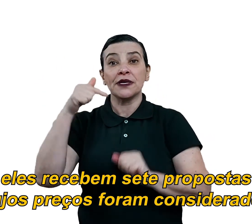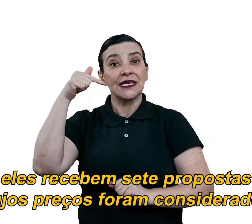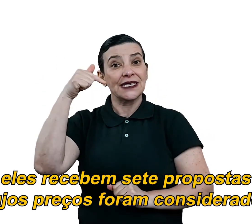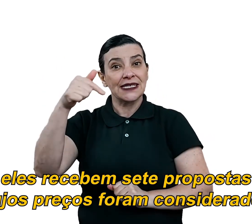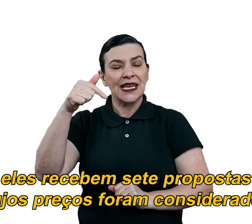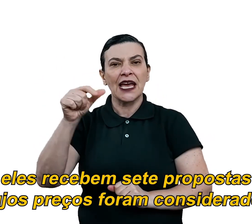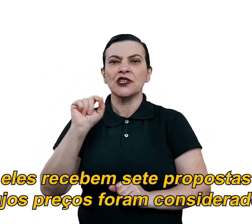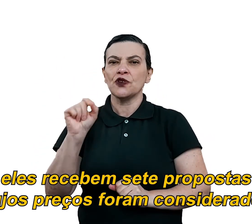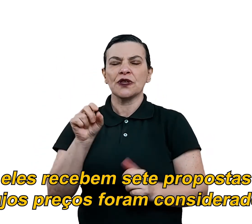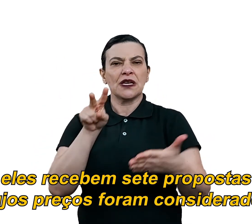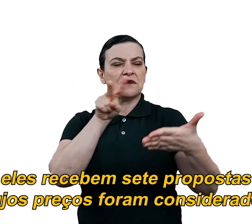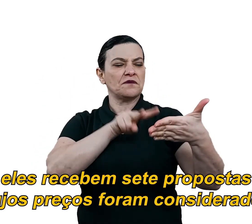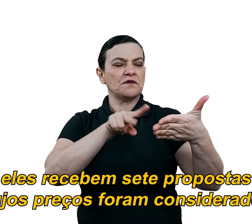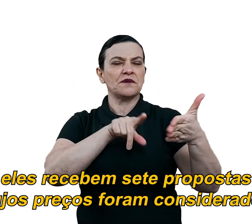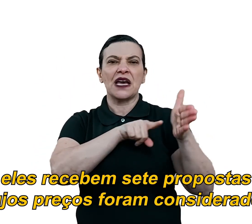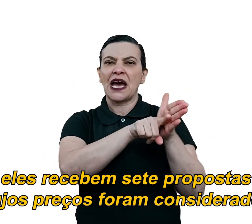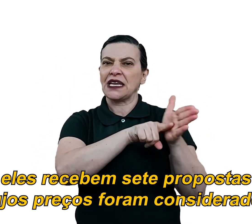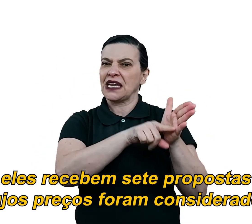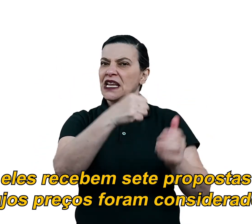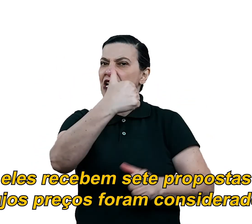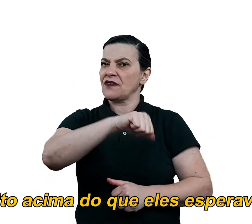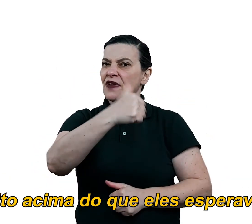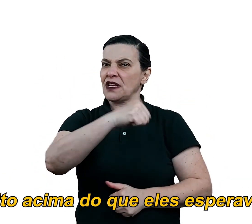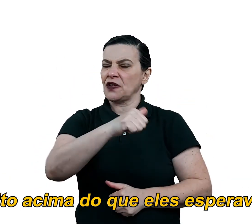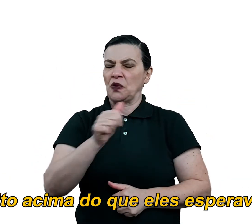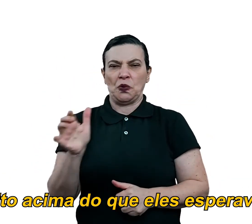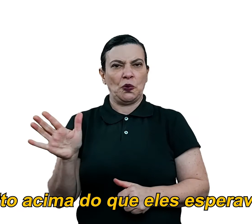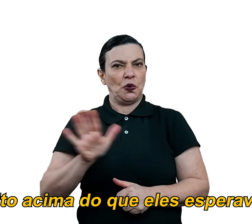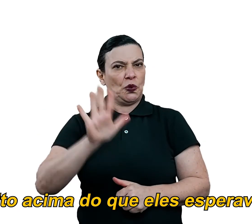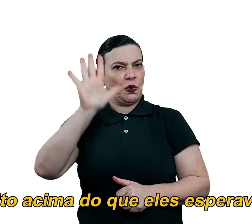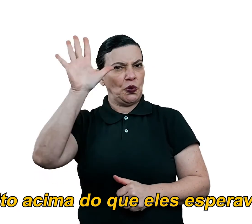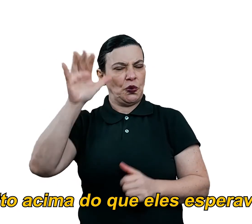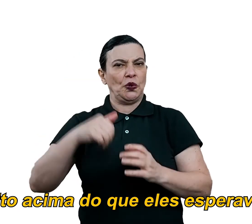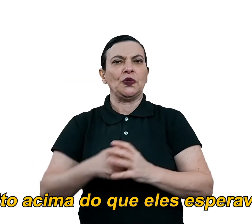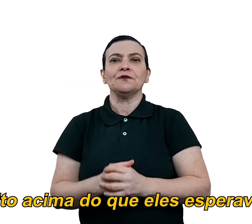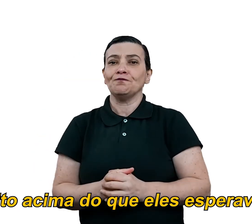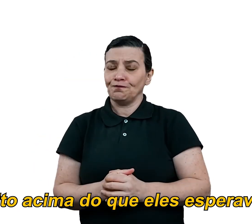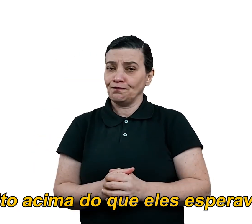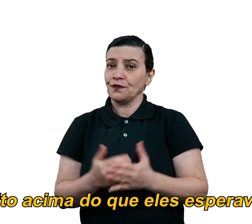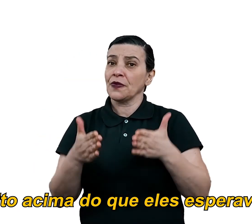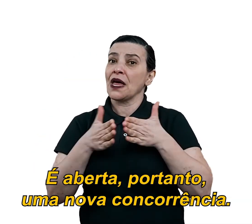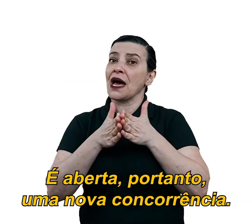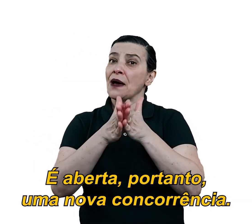7 propostas, cujos preços foram considerados muito